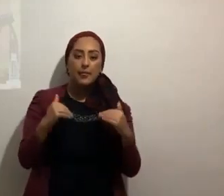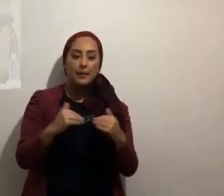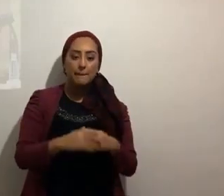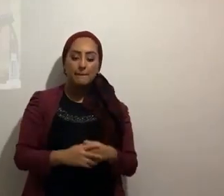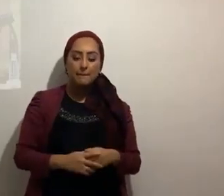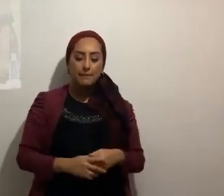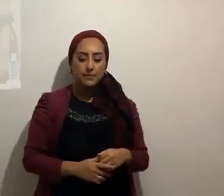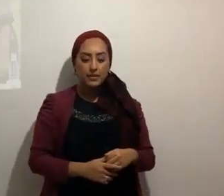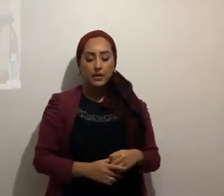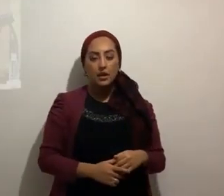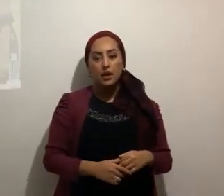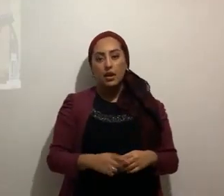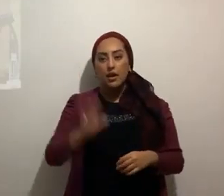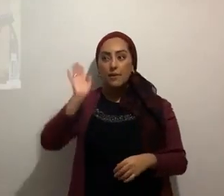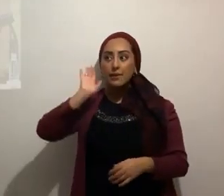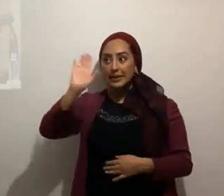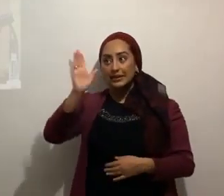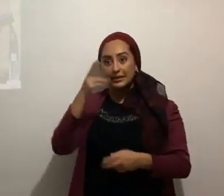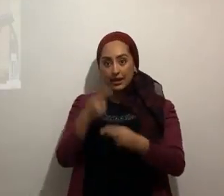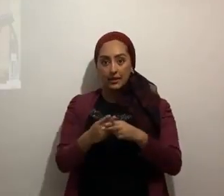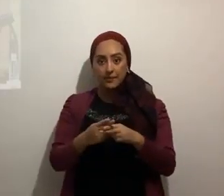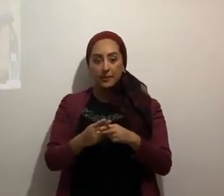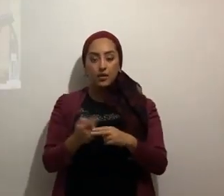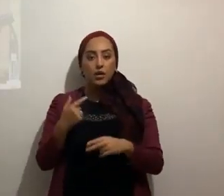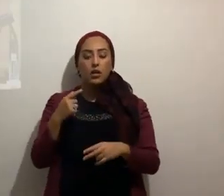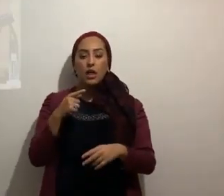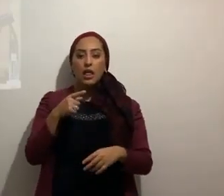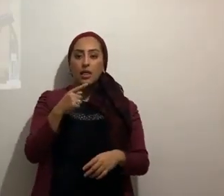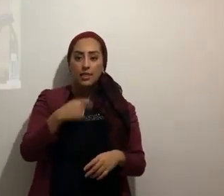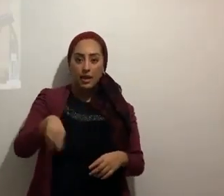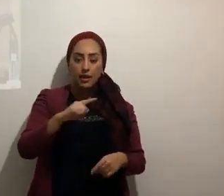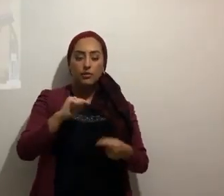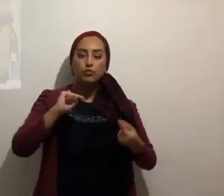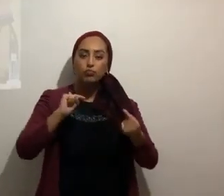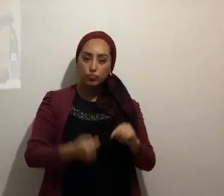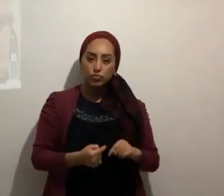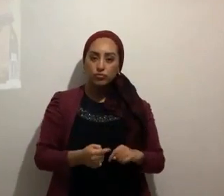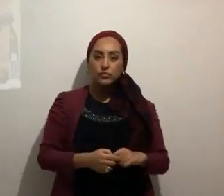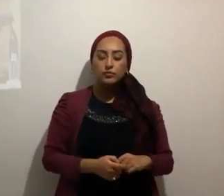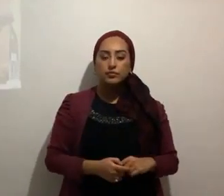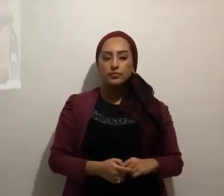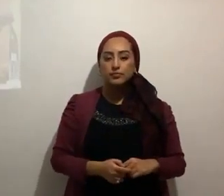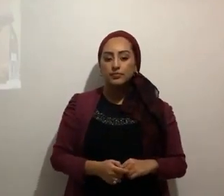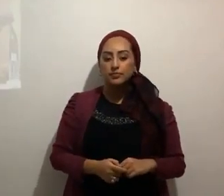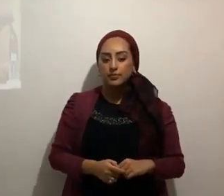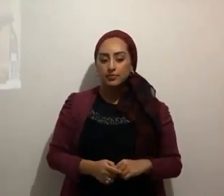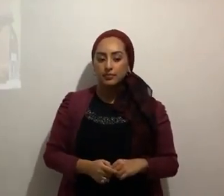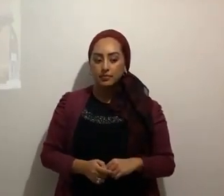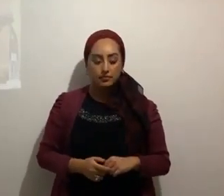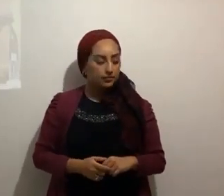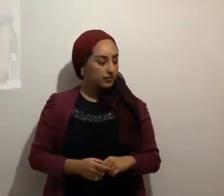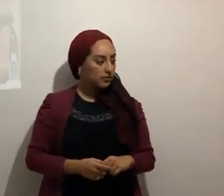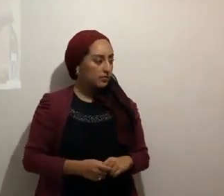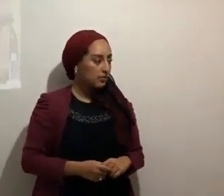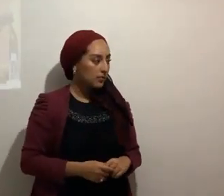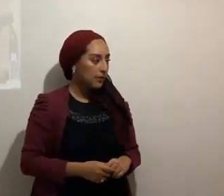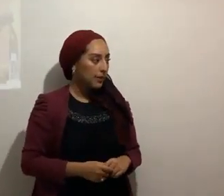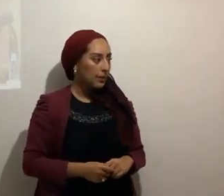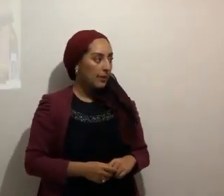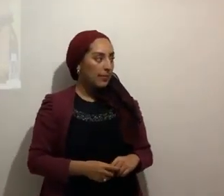entonces, ¿sabe? Por causa de su nombre, padecieron. Y entonces, en sí